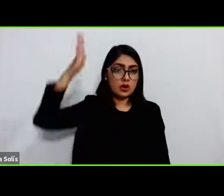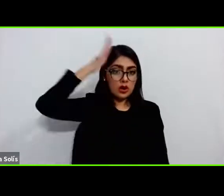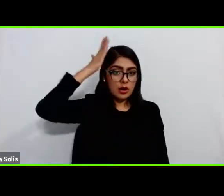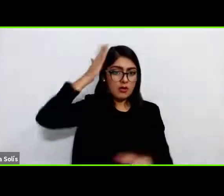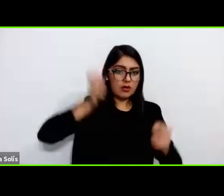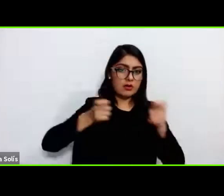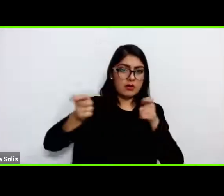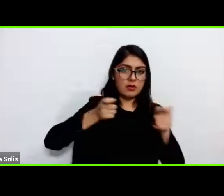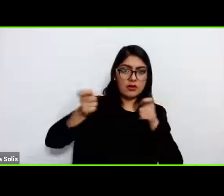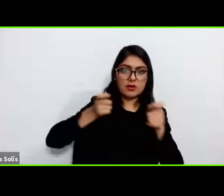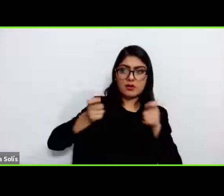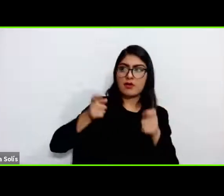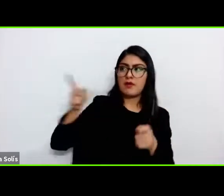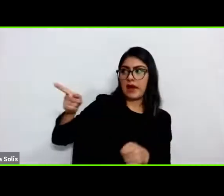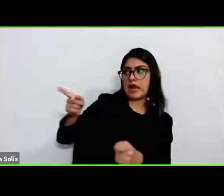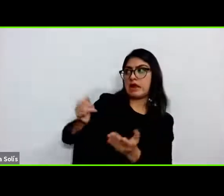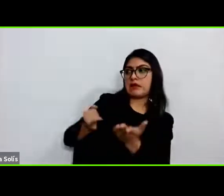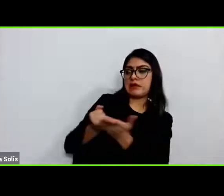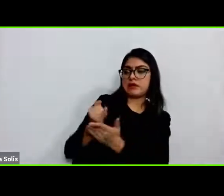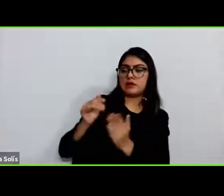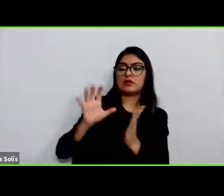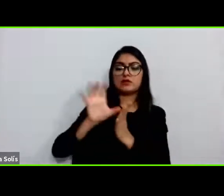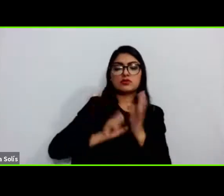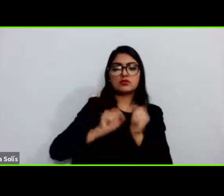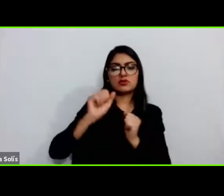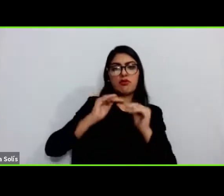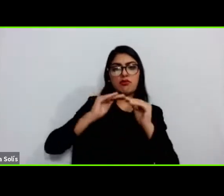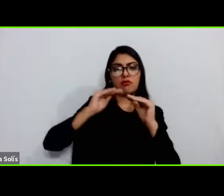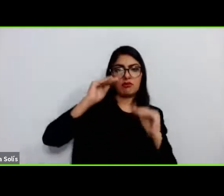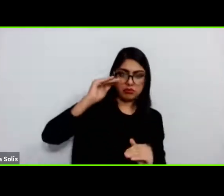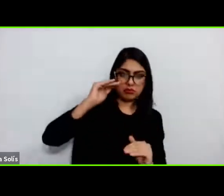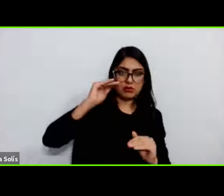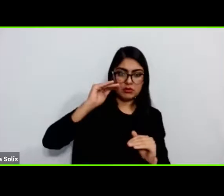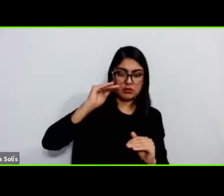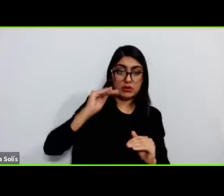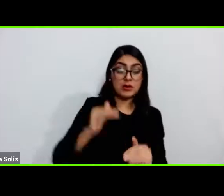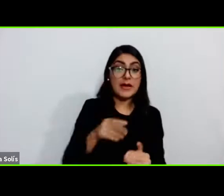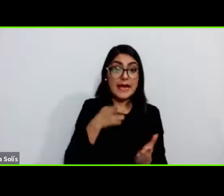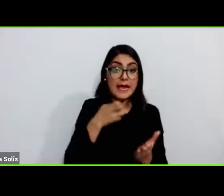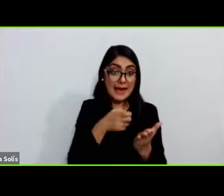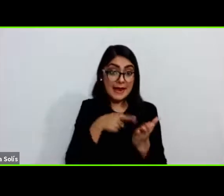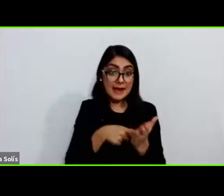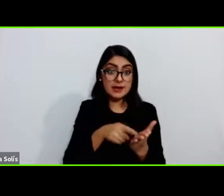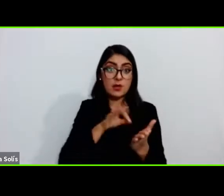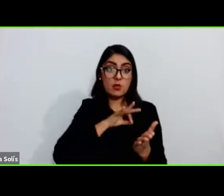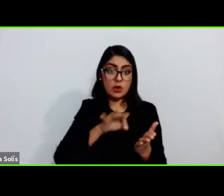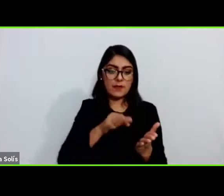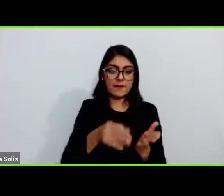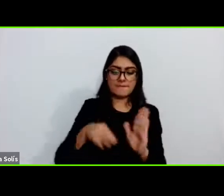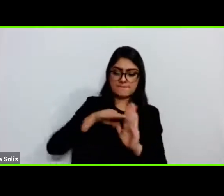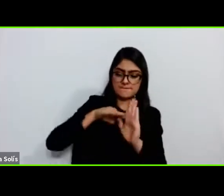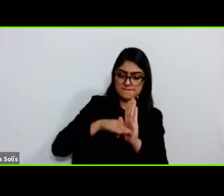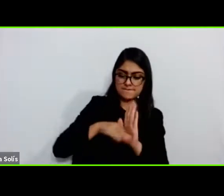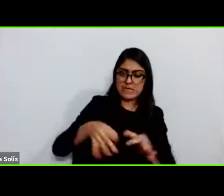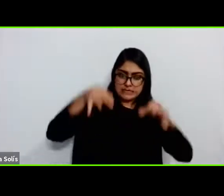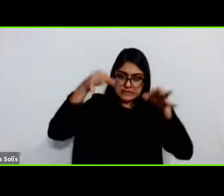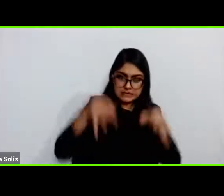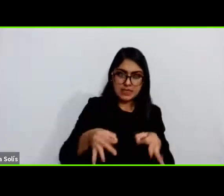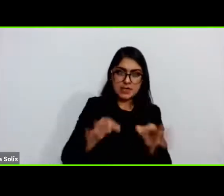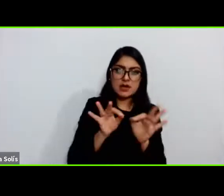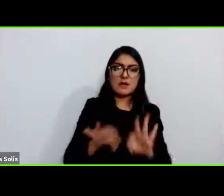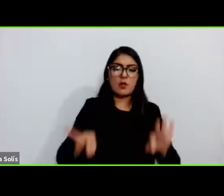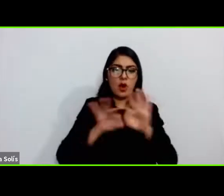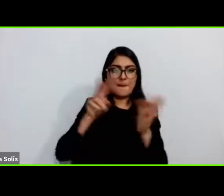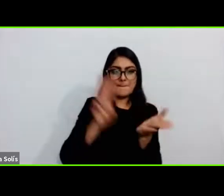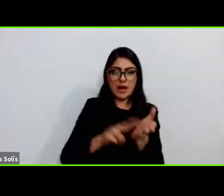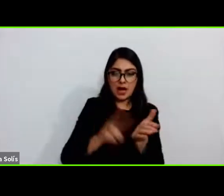una subordinación de la Constitución a una ideología, no toma, no es vinculante, no es normativa, no puede hacerse valer ante los